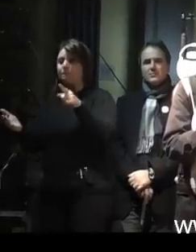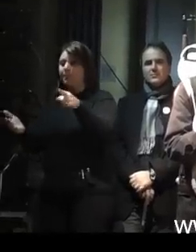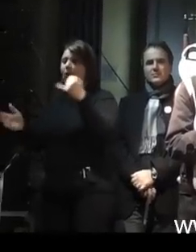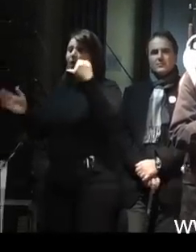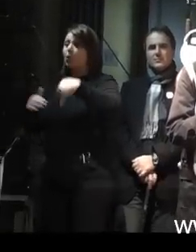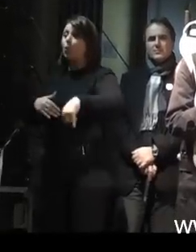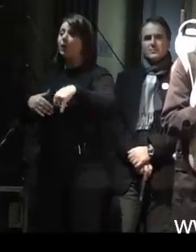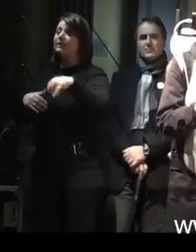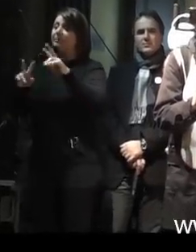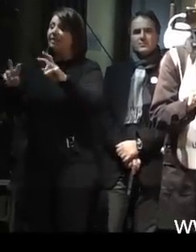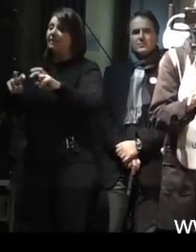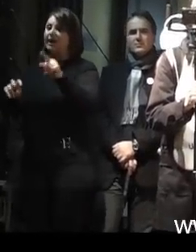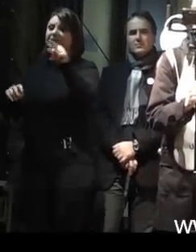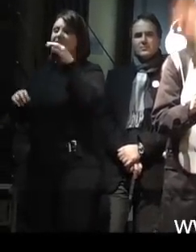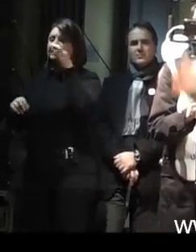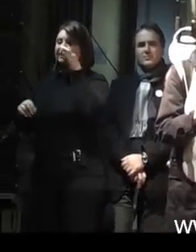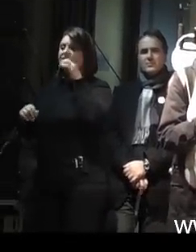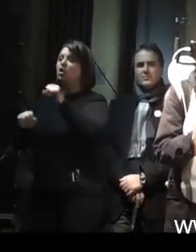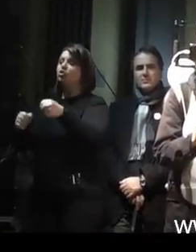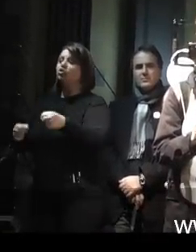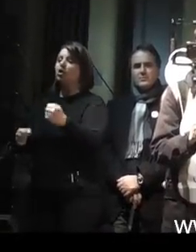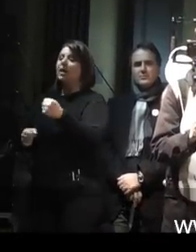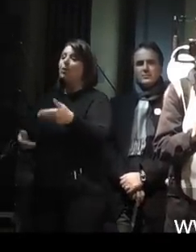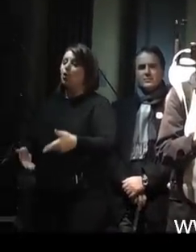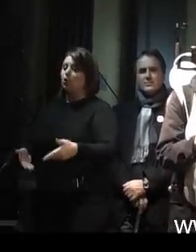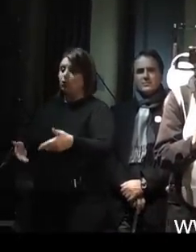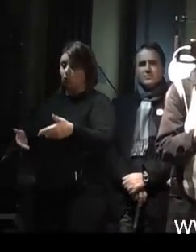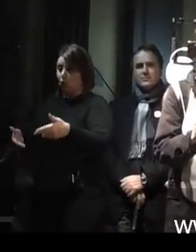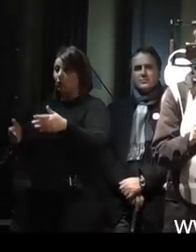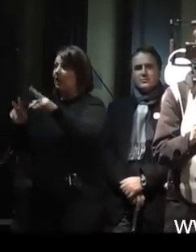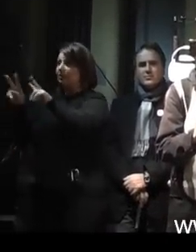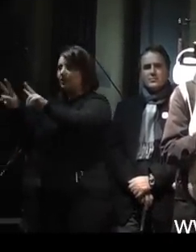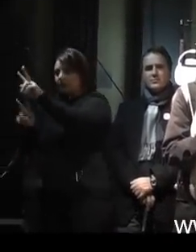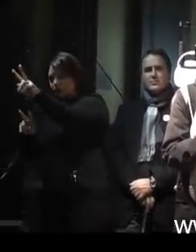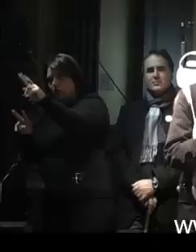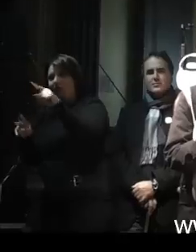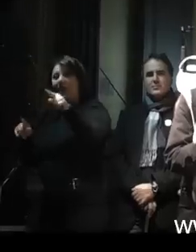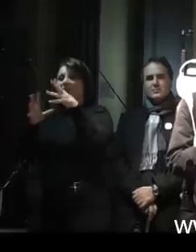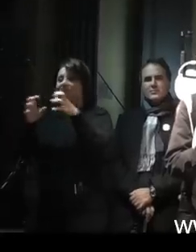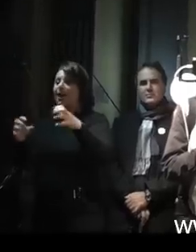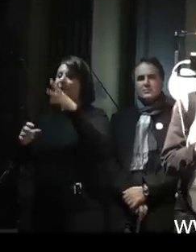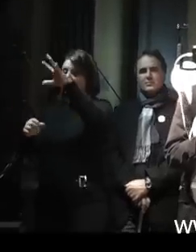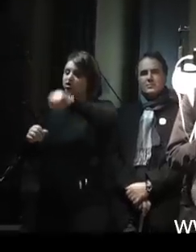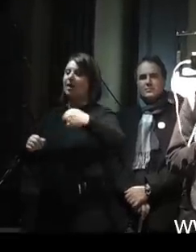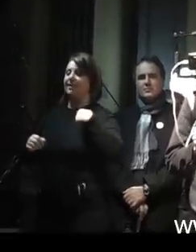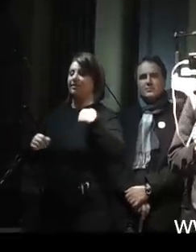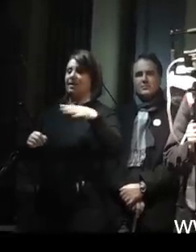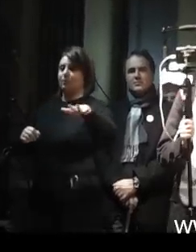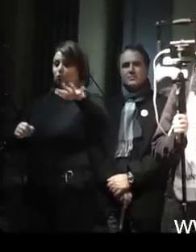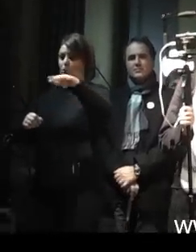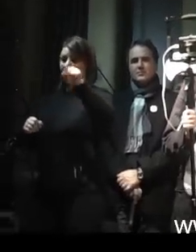all'ultima analisi, ce ne battiamo i coglioni, nazionalizziamo la fabbrica, me la prendete voi!